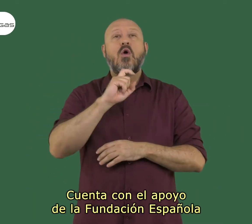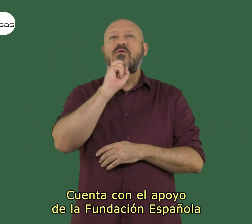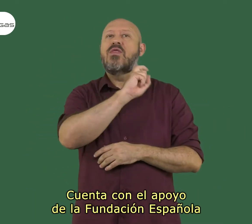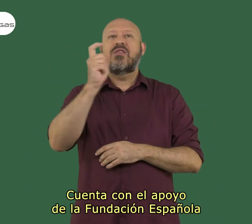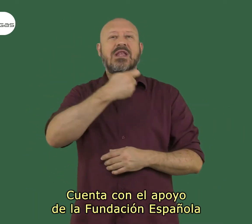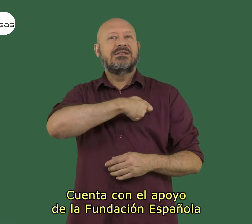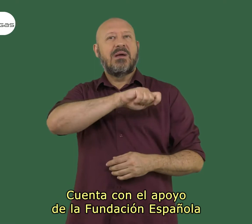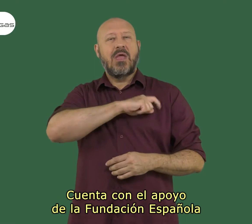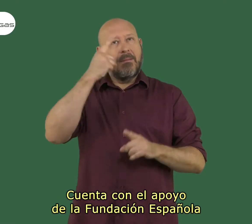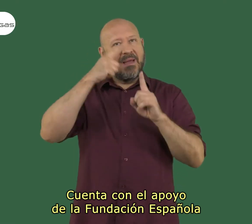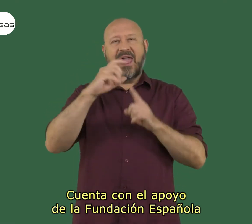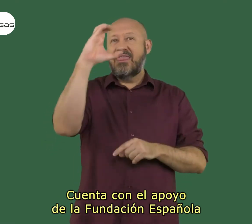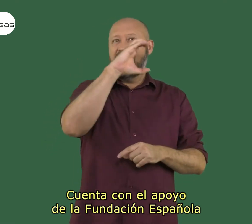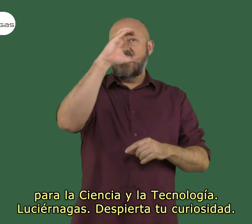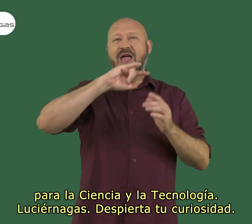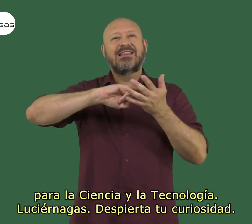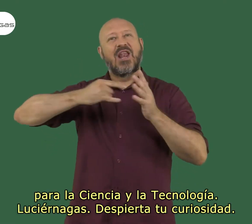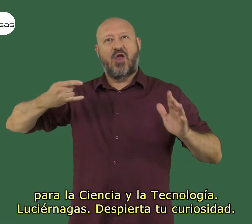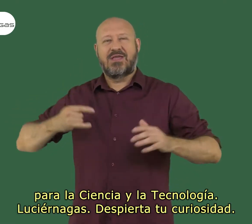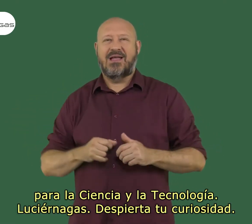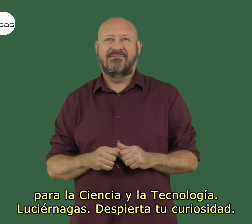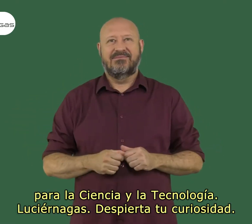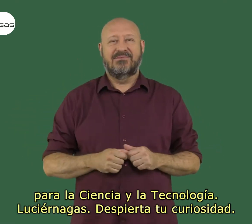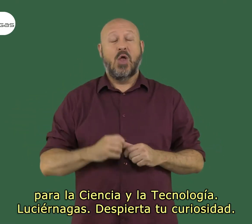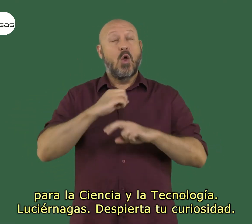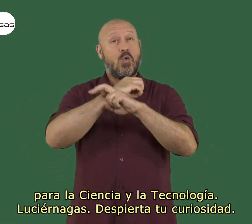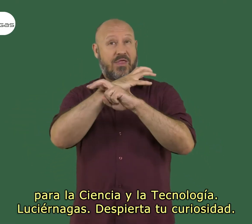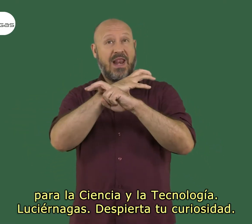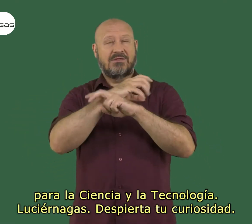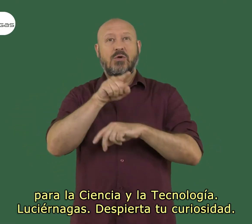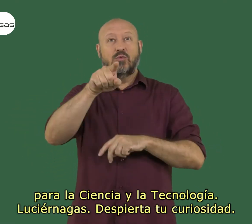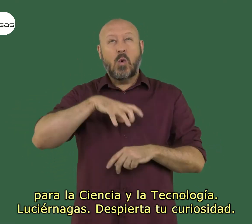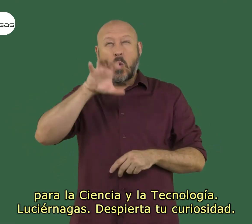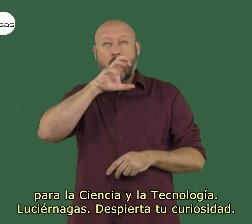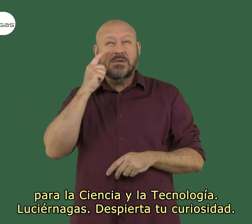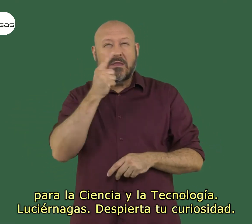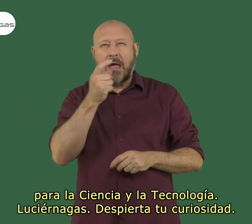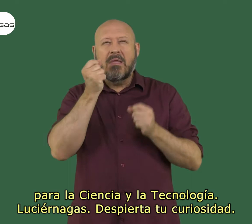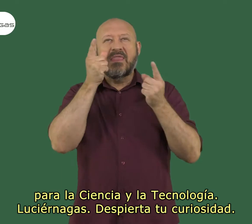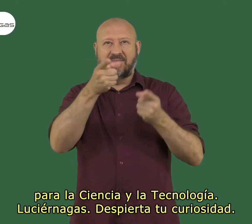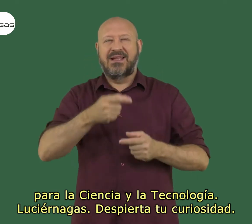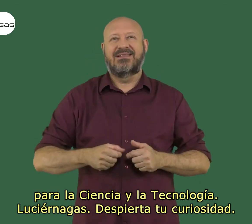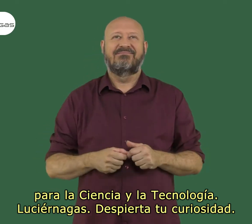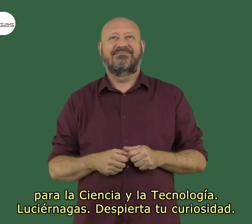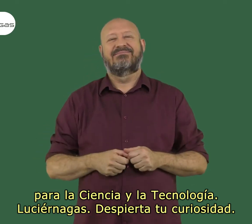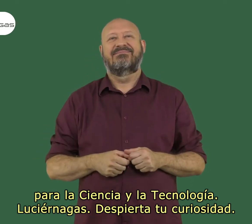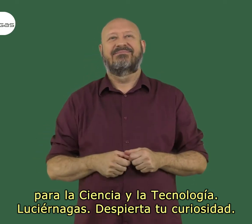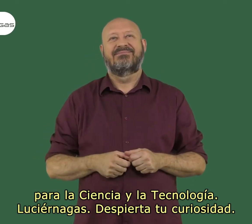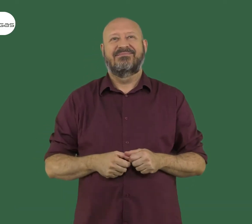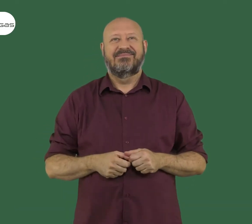de la Fundación Española para la Ciencia y la Tecnología. Luciérnagas, despierta tu curiosidad.